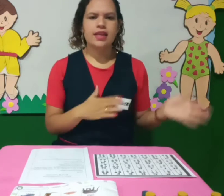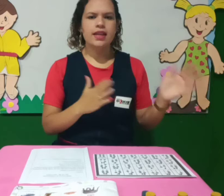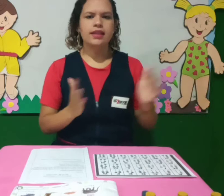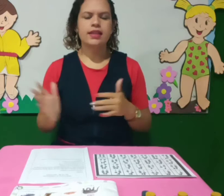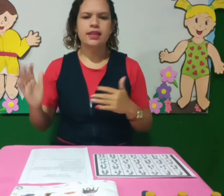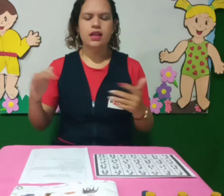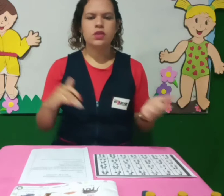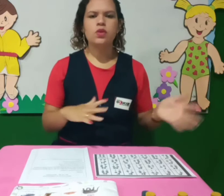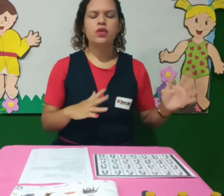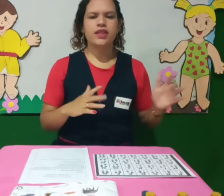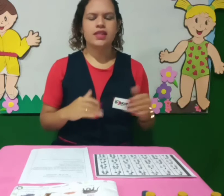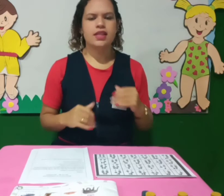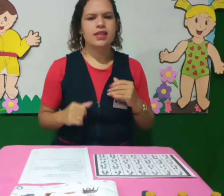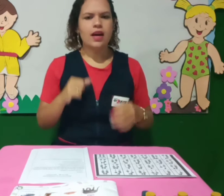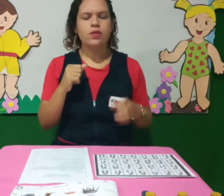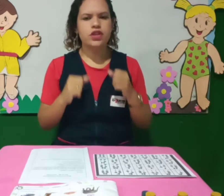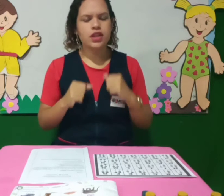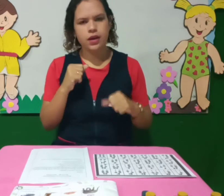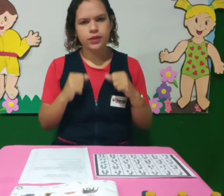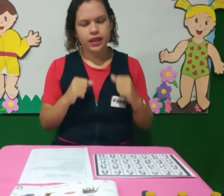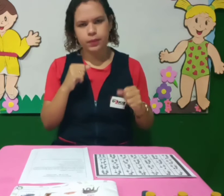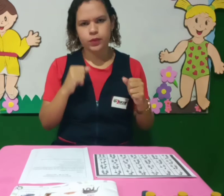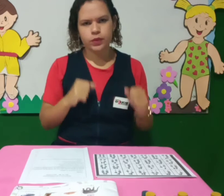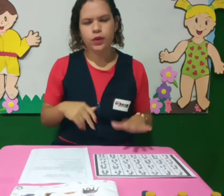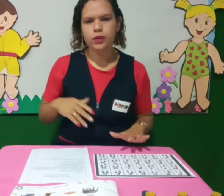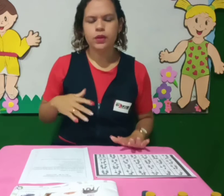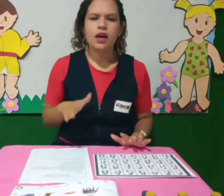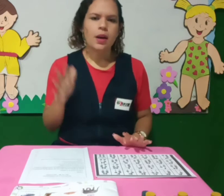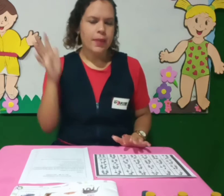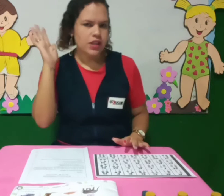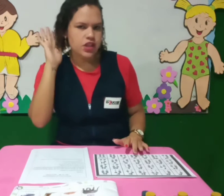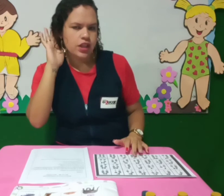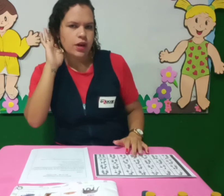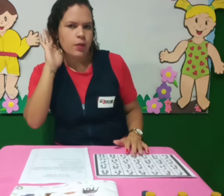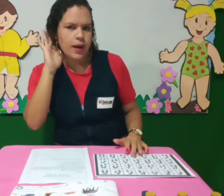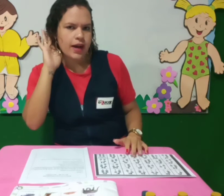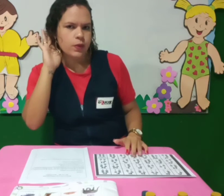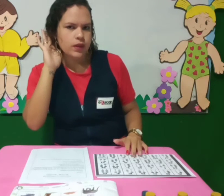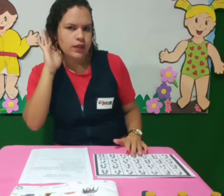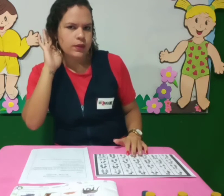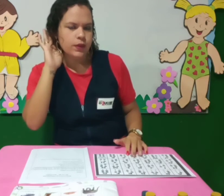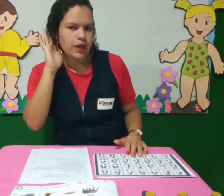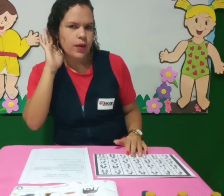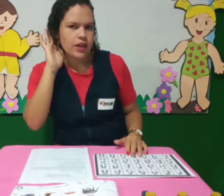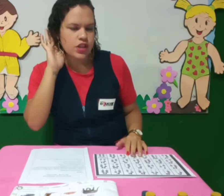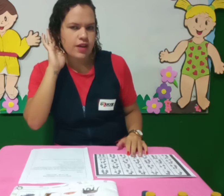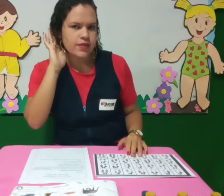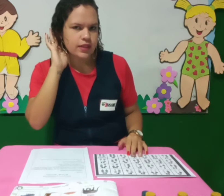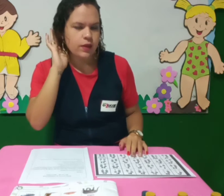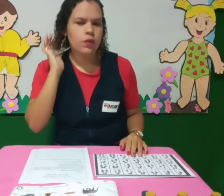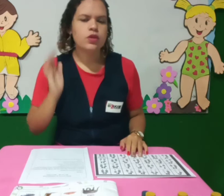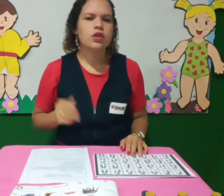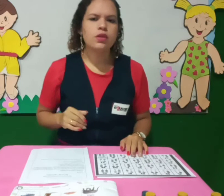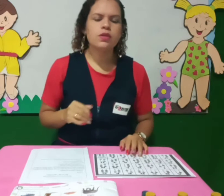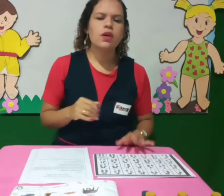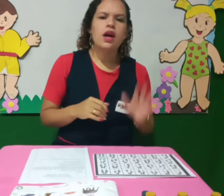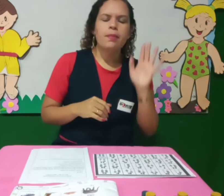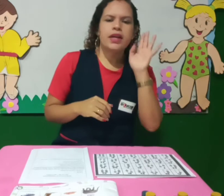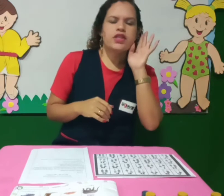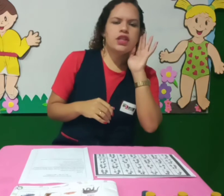Fazia tantas curvas, sacudia o tempo todo, mas tinha um barulhinho que eu achava tão gostoso. Mas tinha